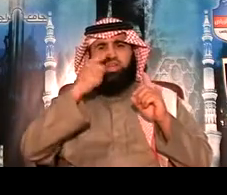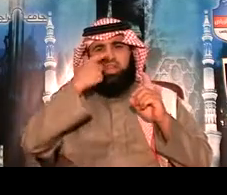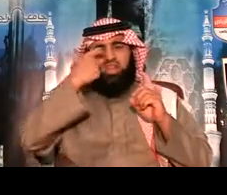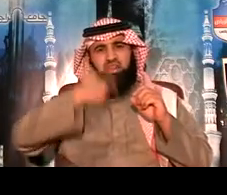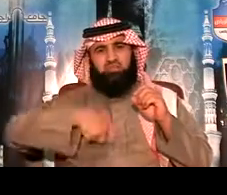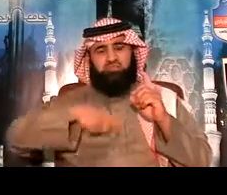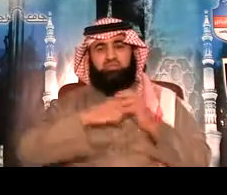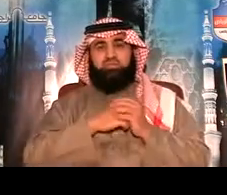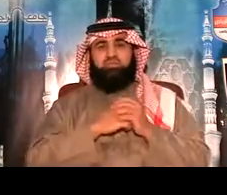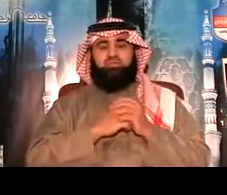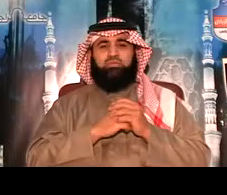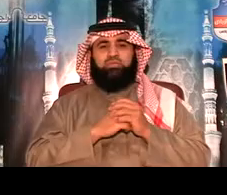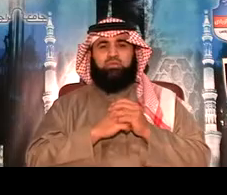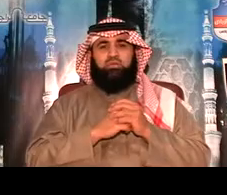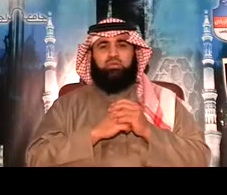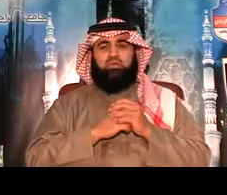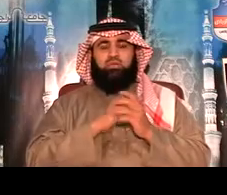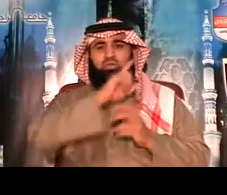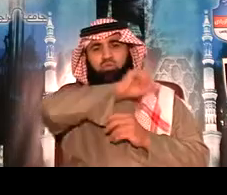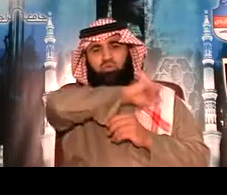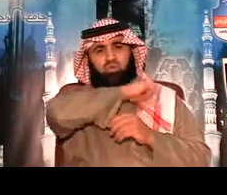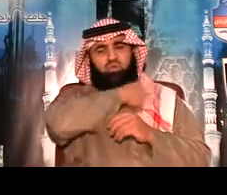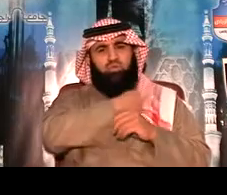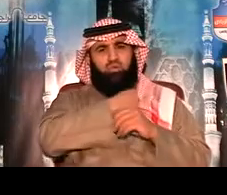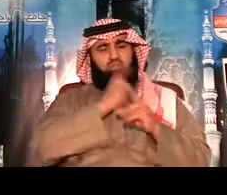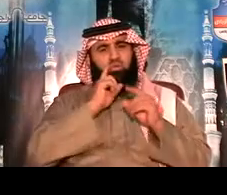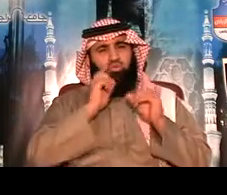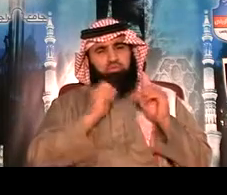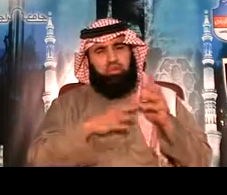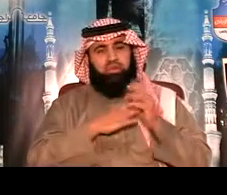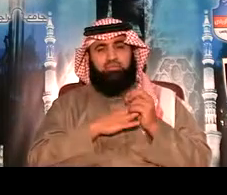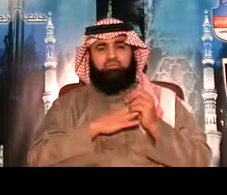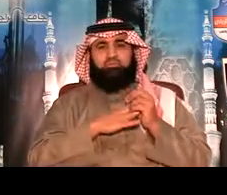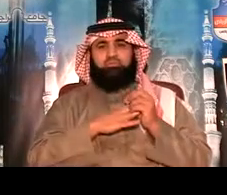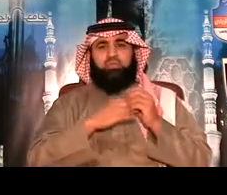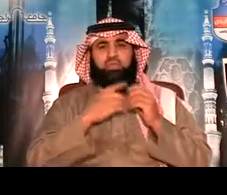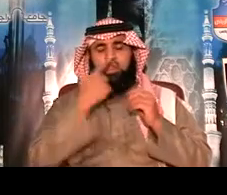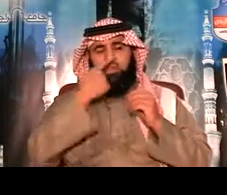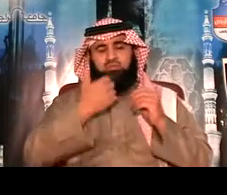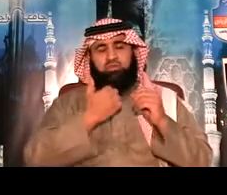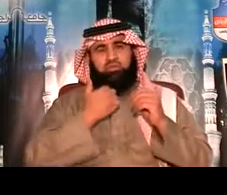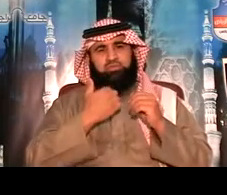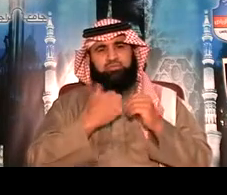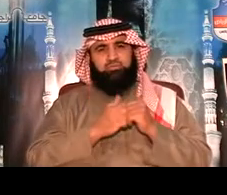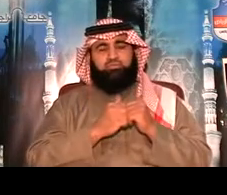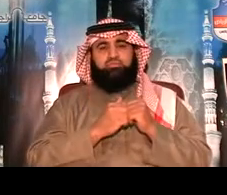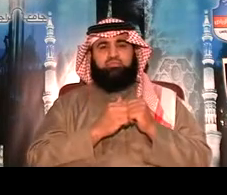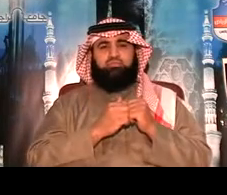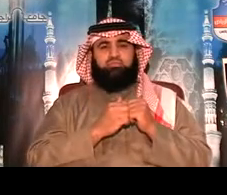أنفسنا ومن سيئات أعمالنا، من يهده الله فلا مضل